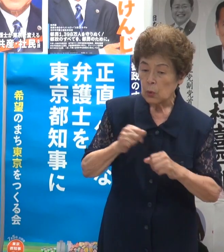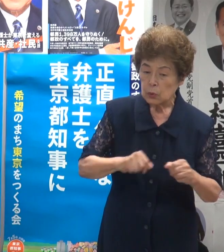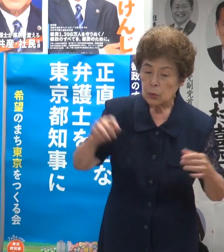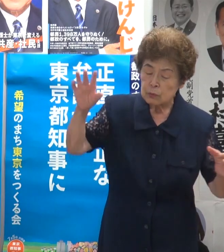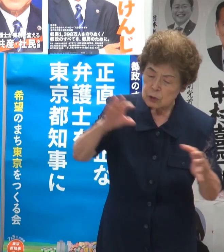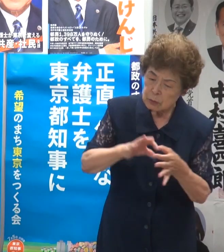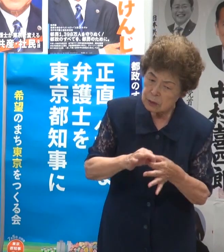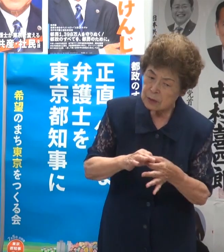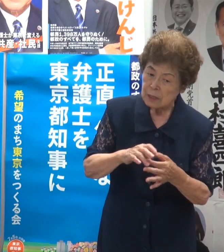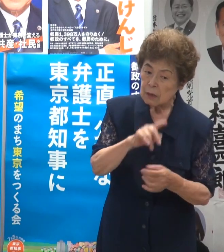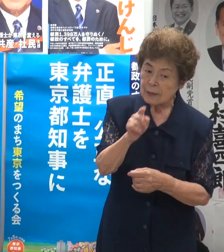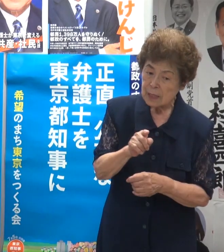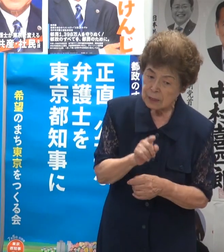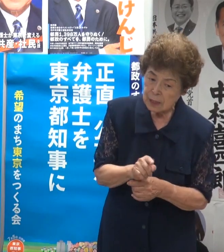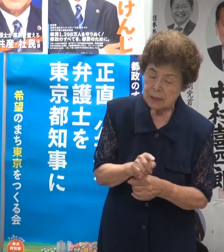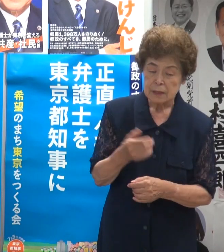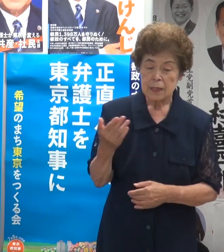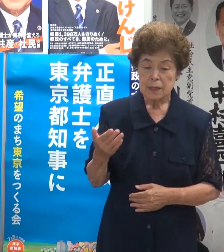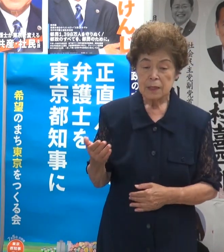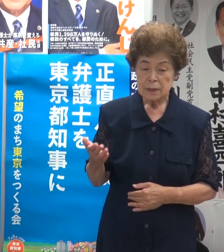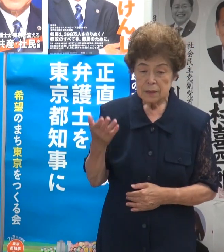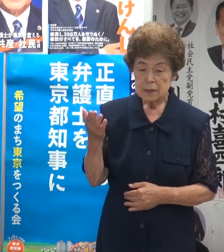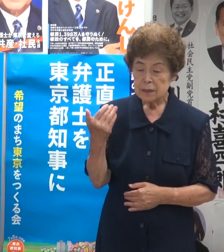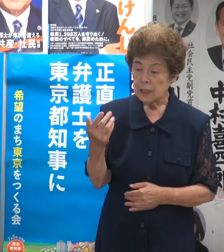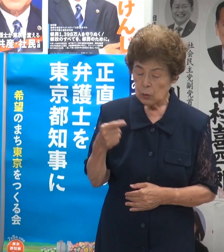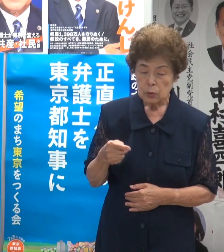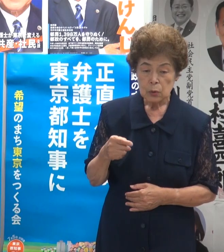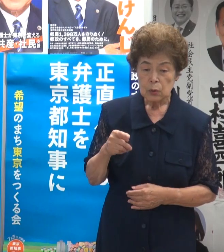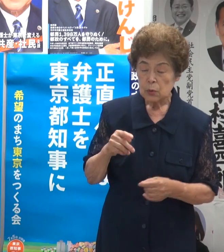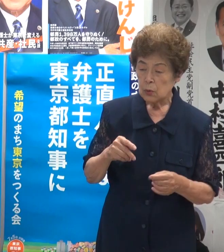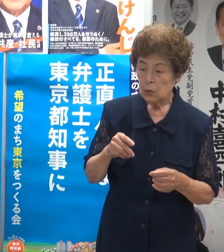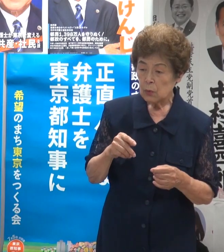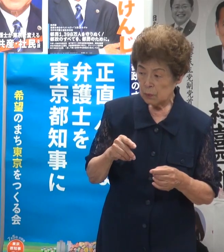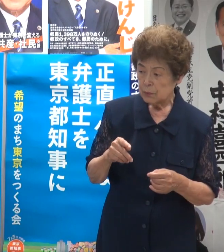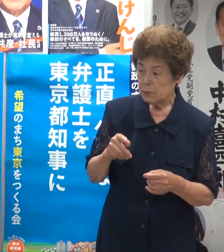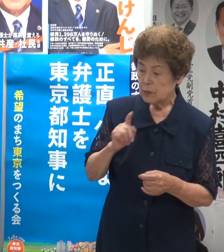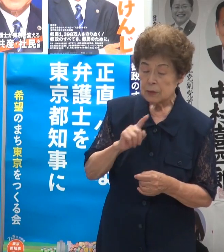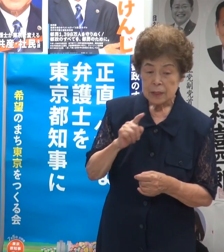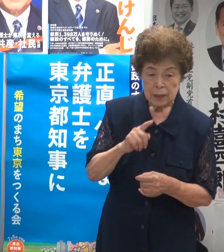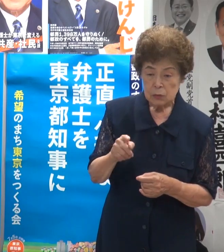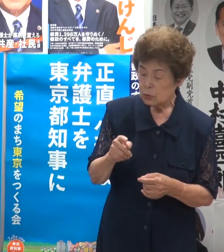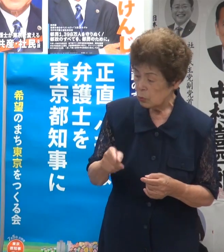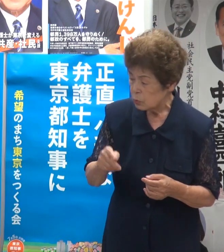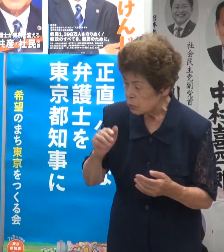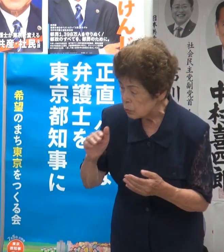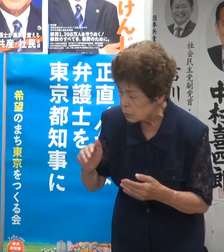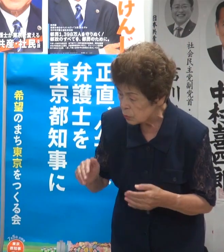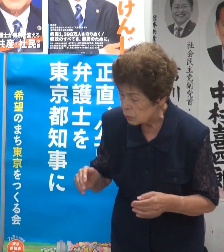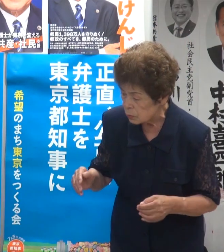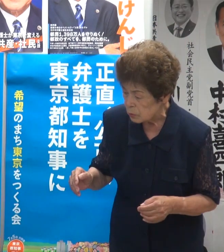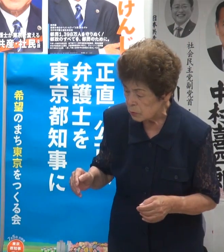が先ほど届かなかったとおっしゃっておられた部分という理解でよろしいでしょうか。